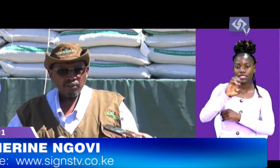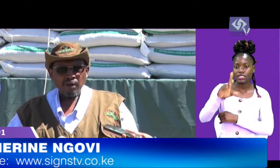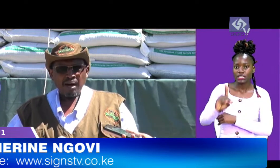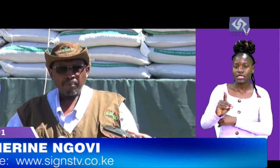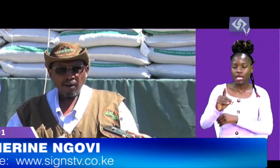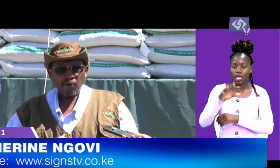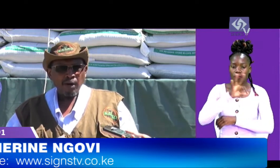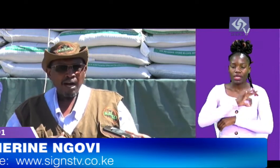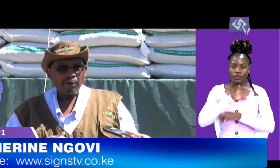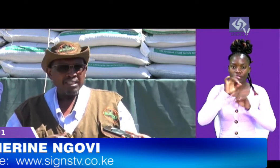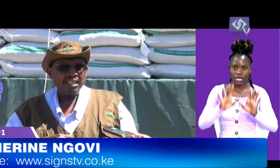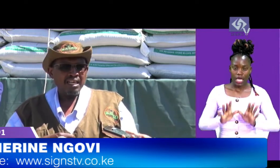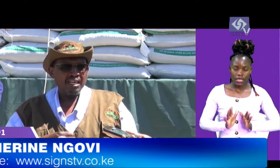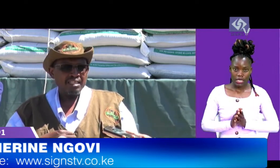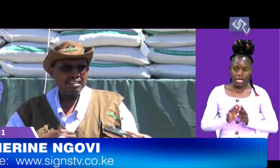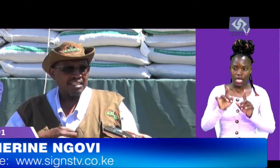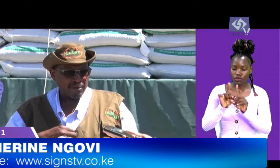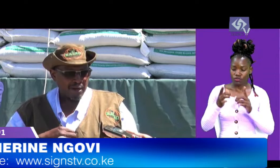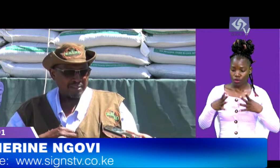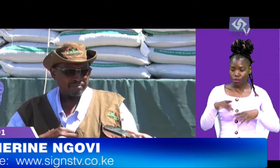wenzenu ambao hawajasajiliwa,